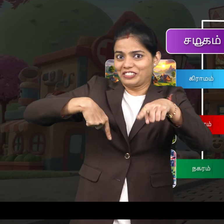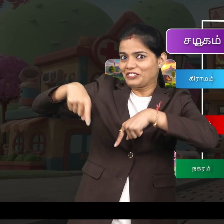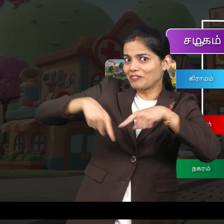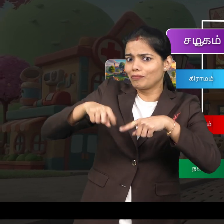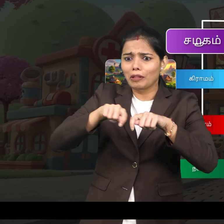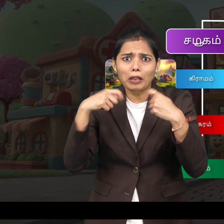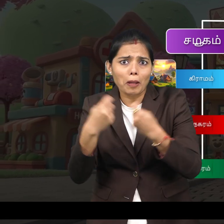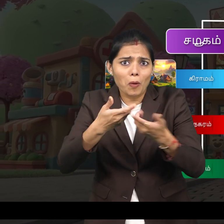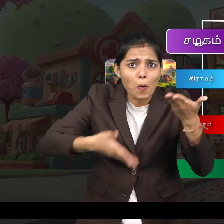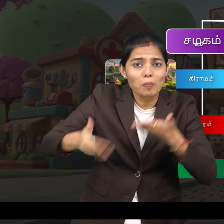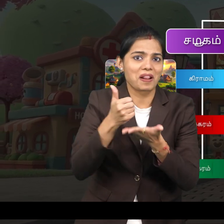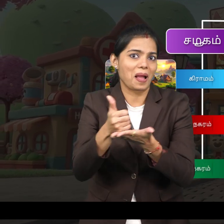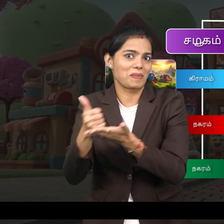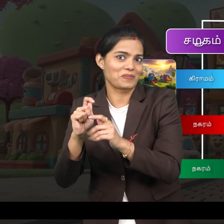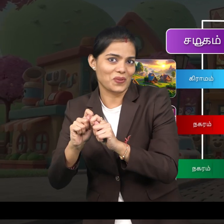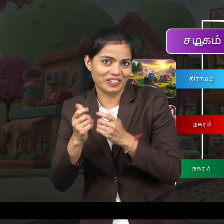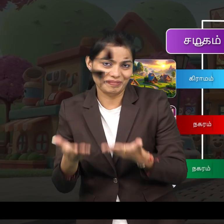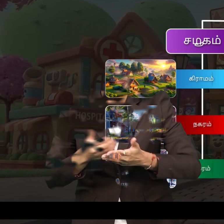போக்குவரத்து.